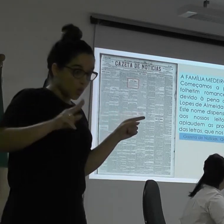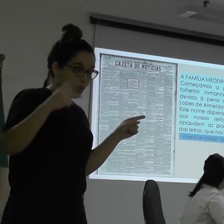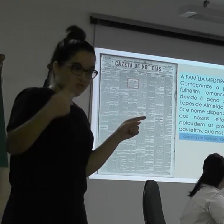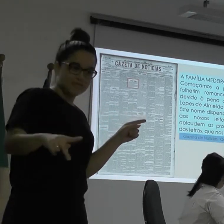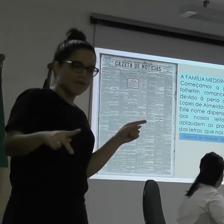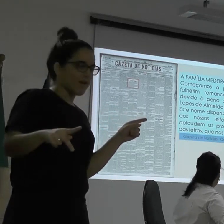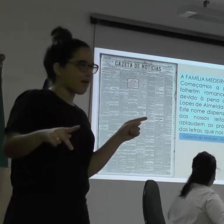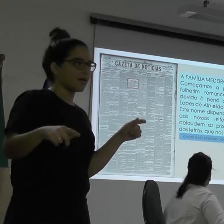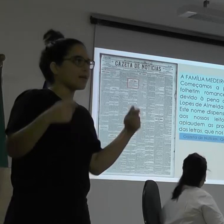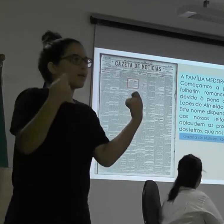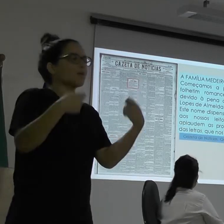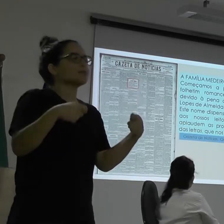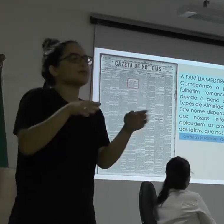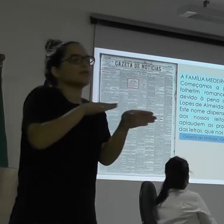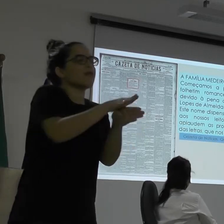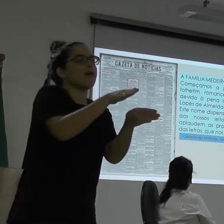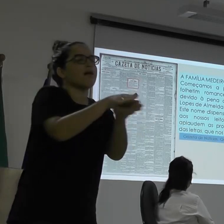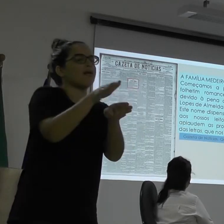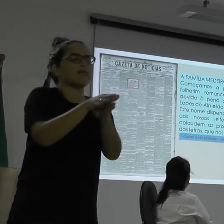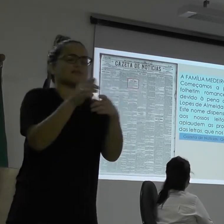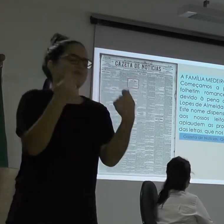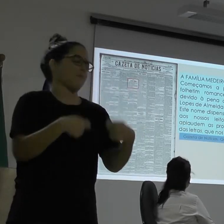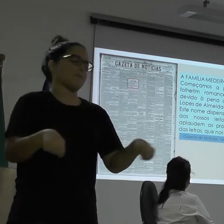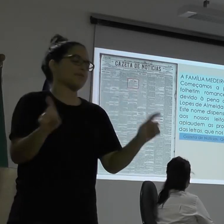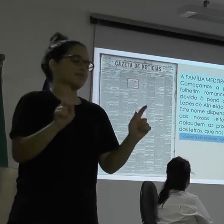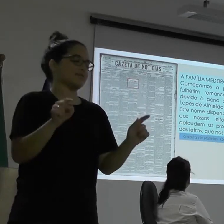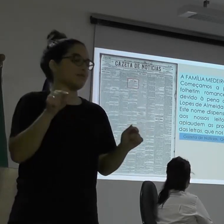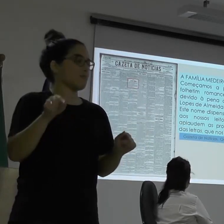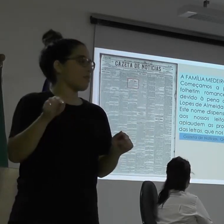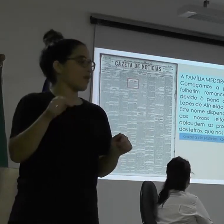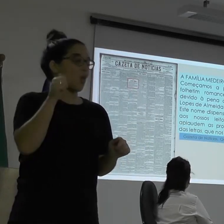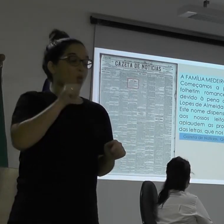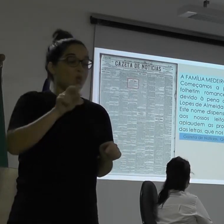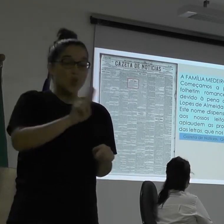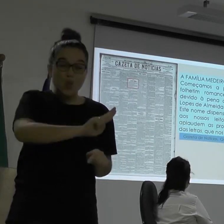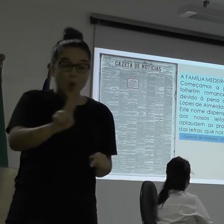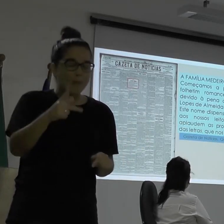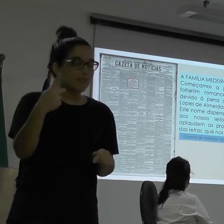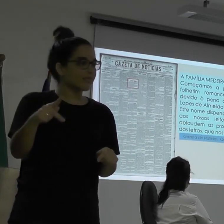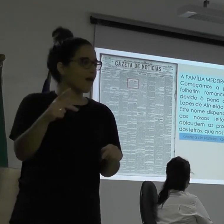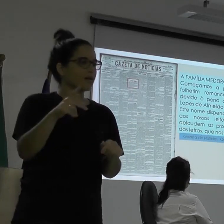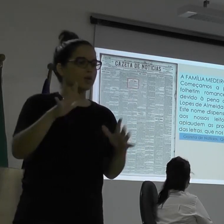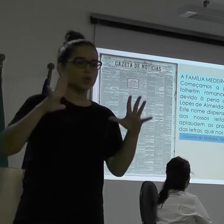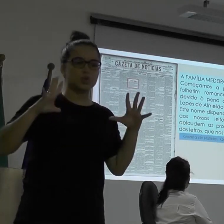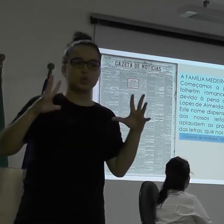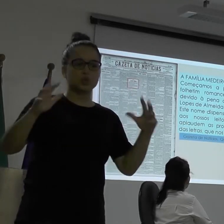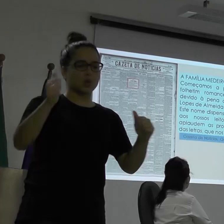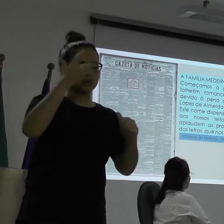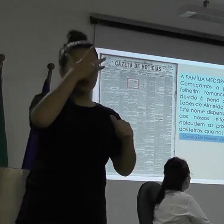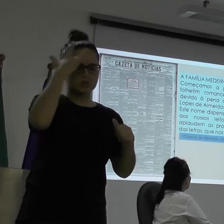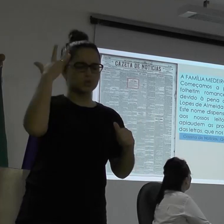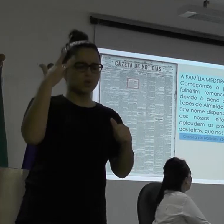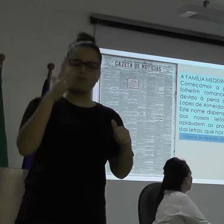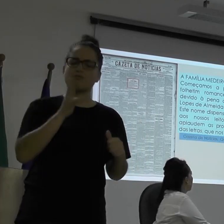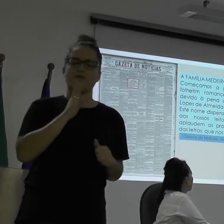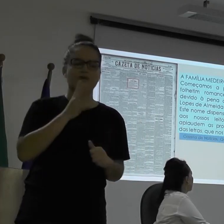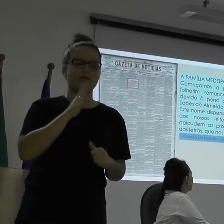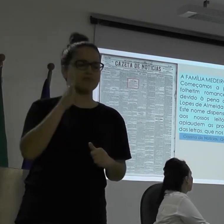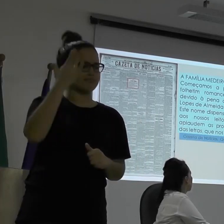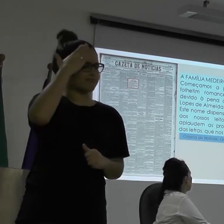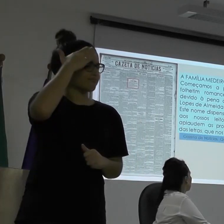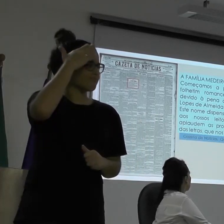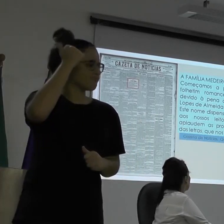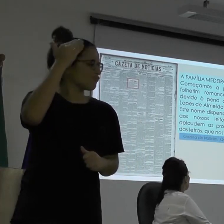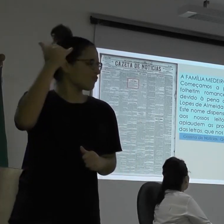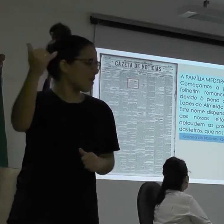dispensa qualquer recomendação aos nossos leitores, que de há muito aplaudem as produções da exímia cultora